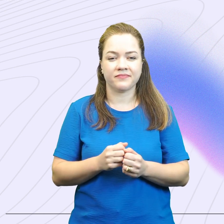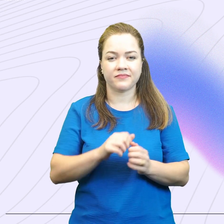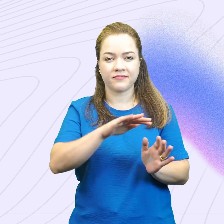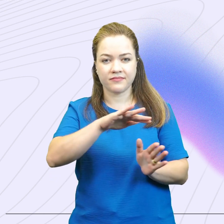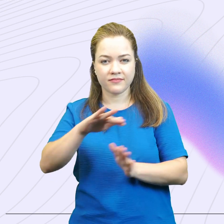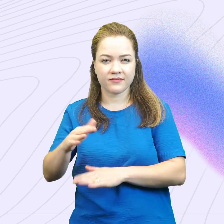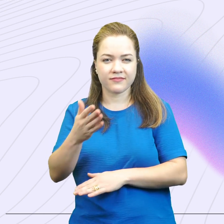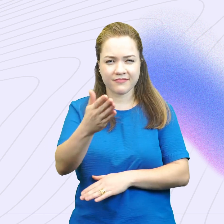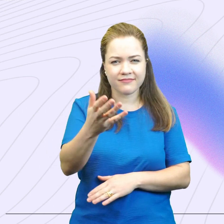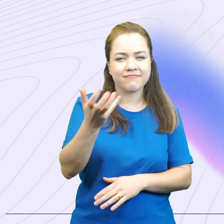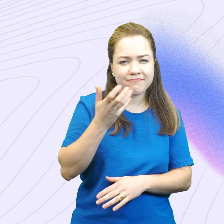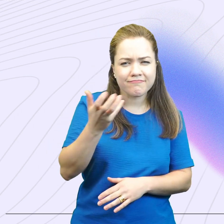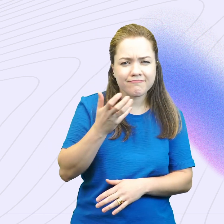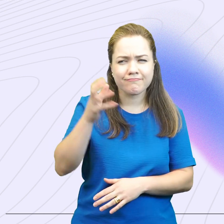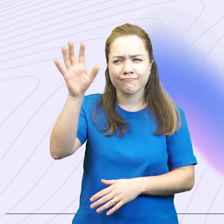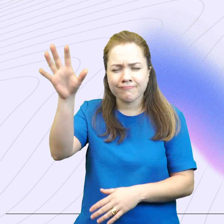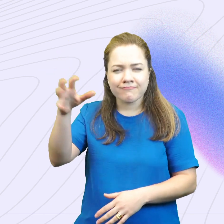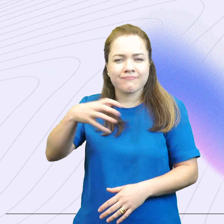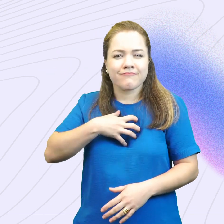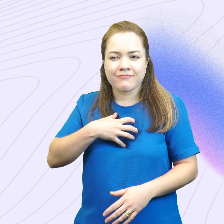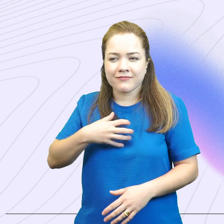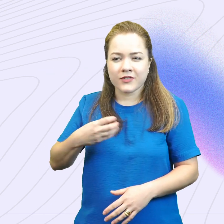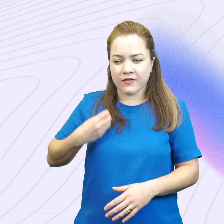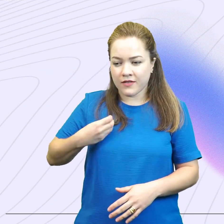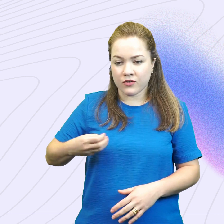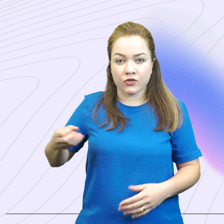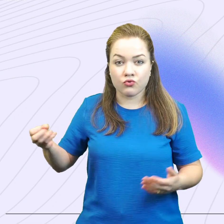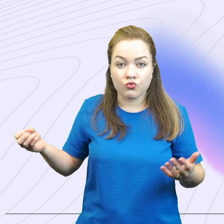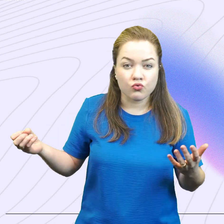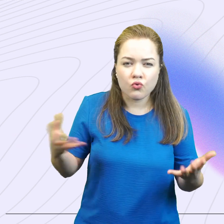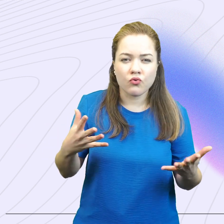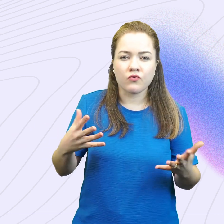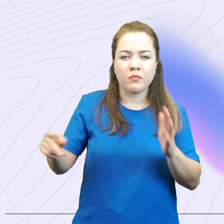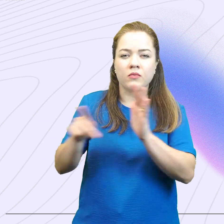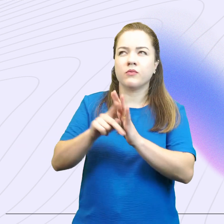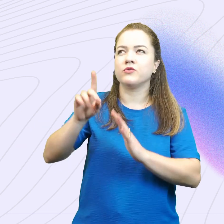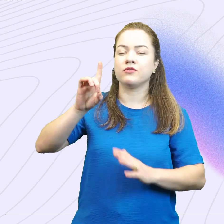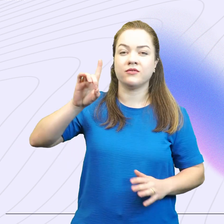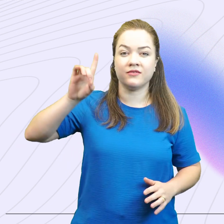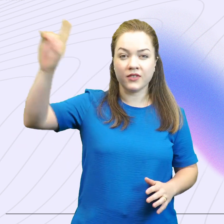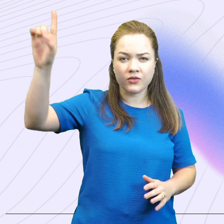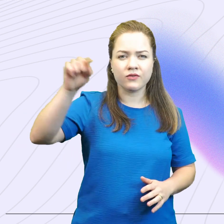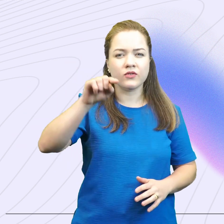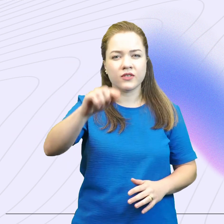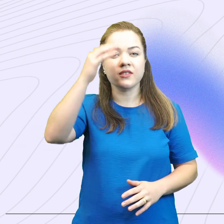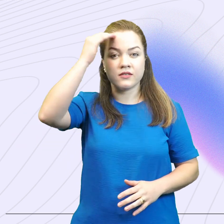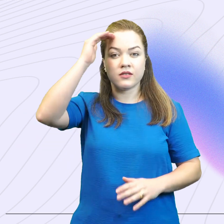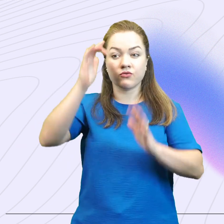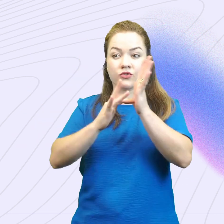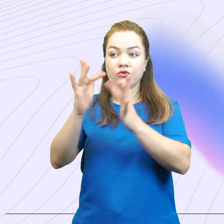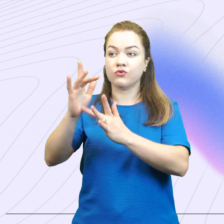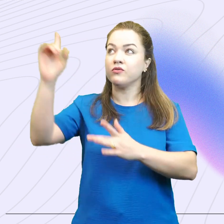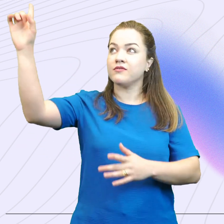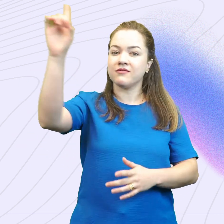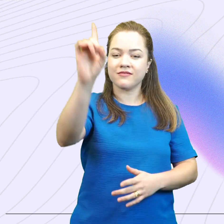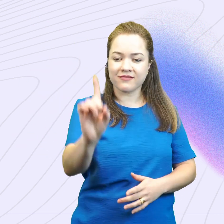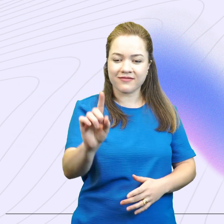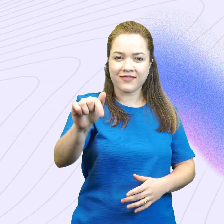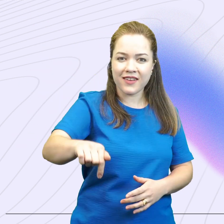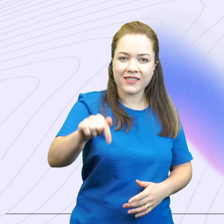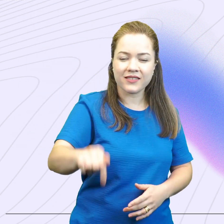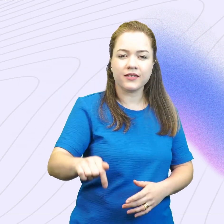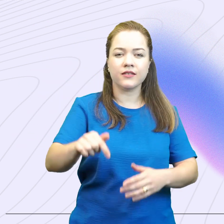quer viver esse algo novo de Deus, você que compreendeu que esse Jesus está nesse lugar e Ele te chama, Ele